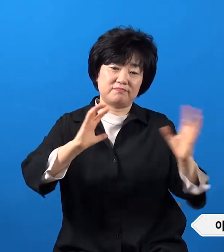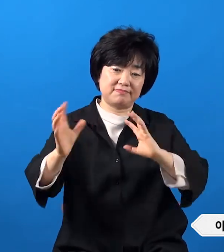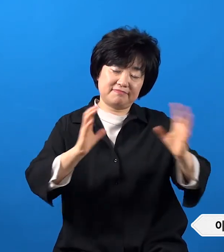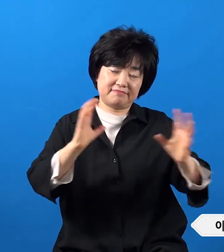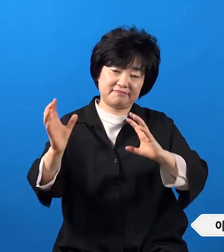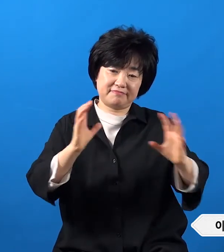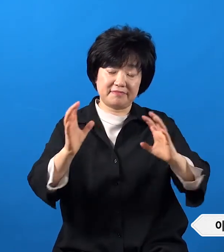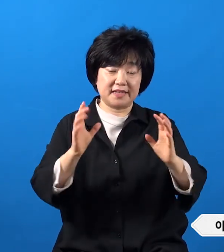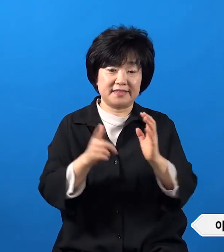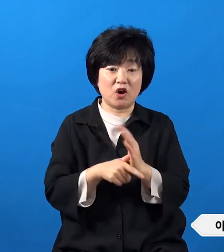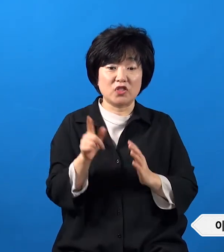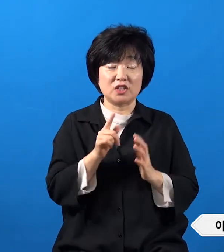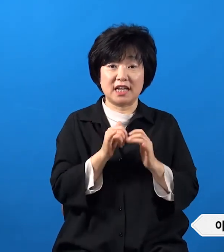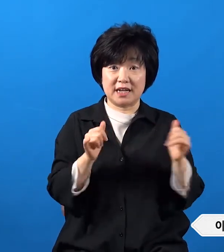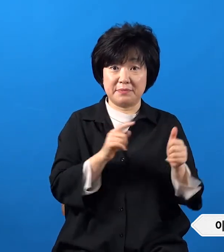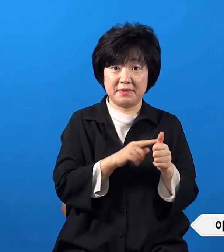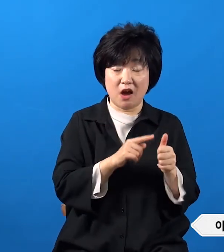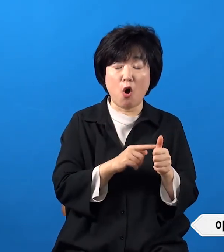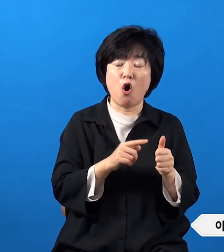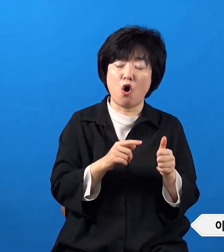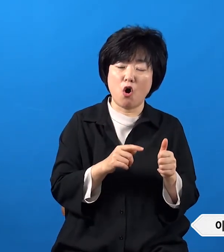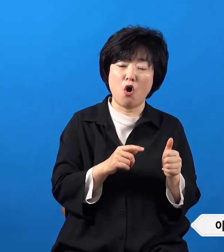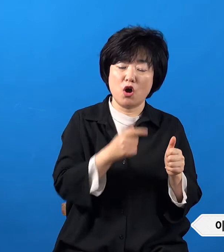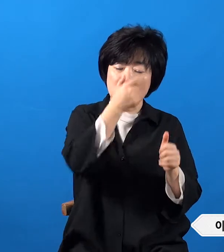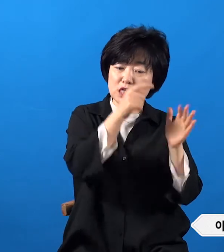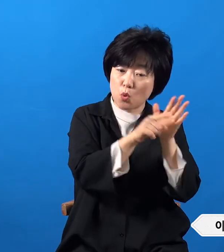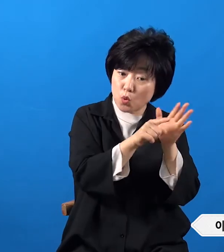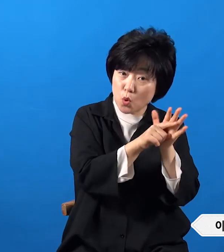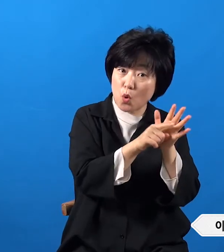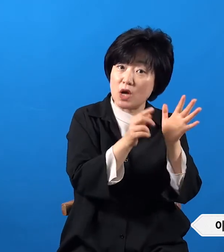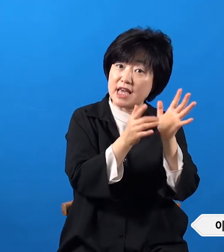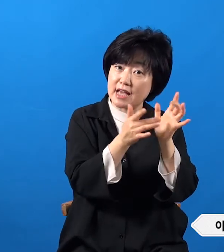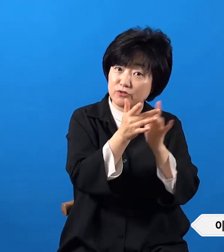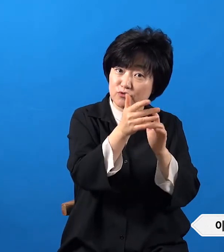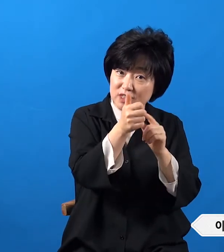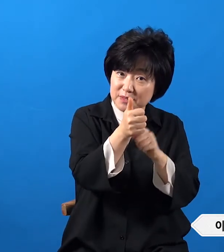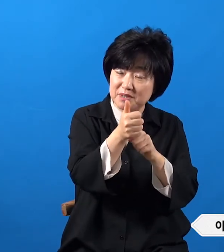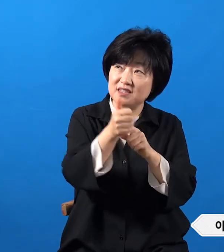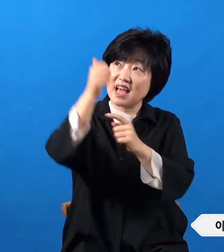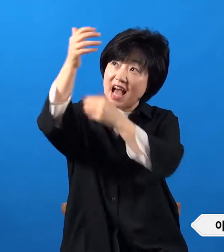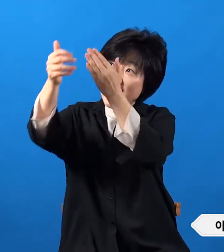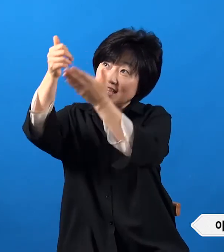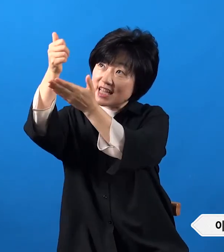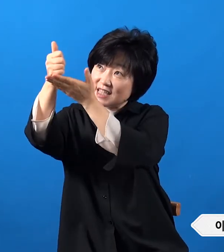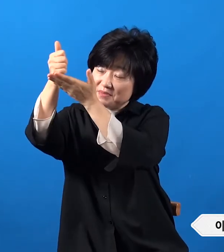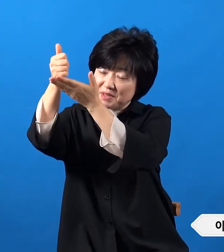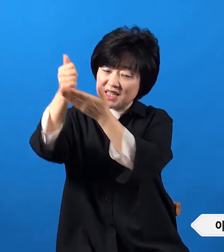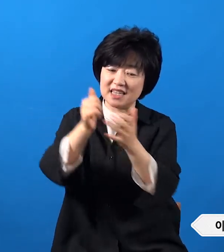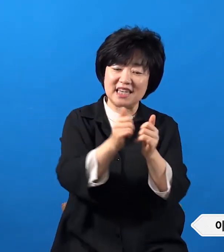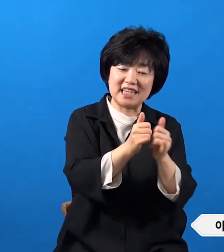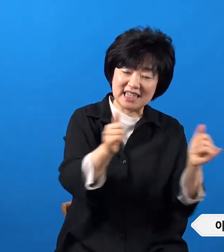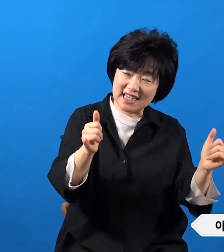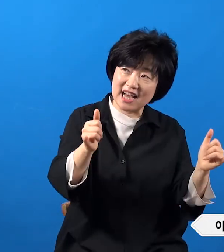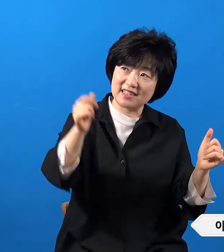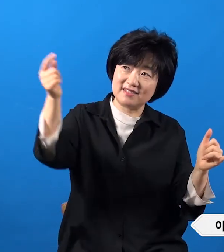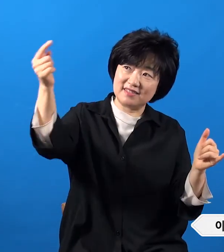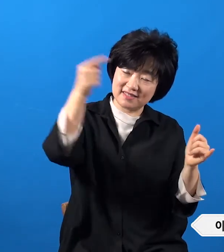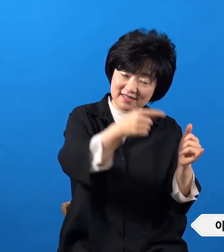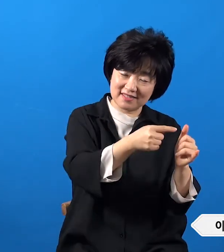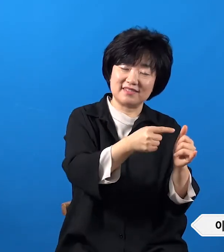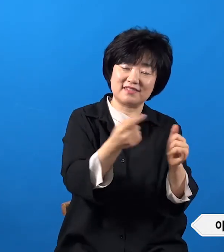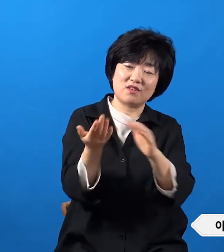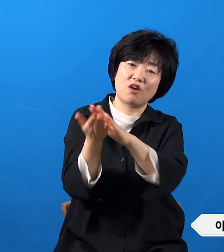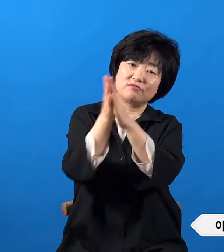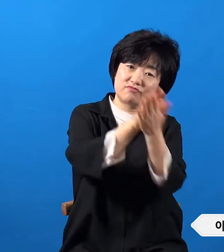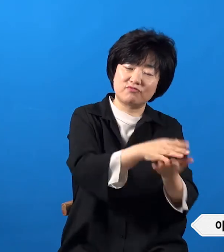성육신의 신앙이다라는 발표를 했어요. 그러자 다른 학자가 신이 인간이 되었다는 그런 주장은 다른 종교에도